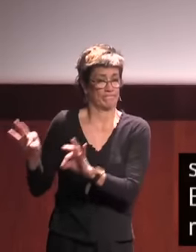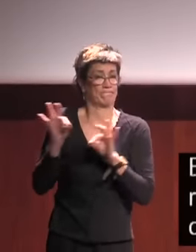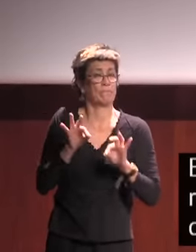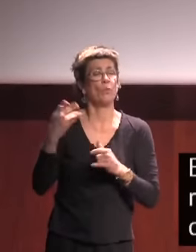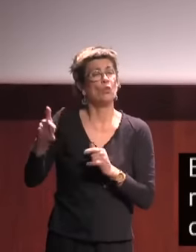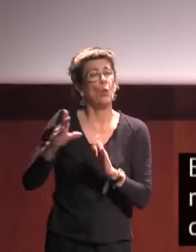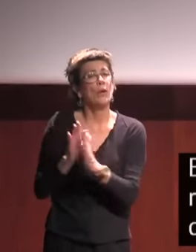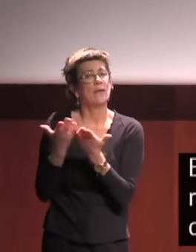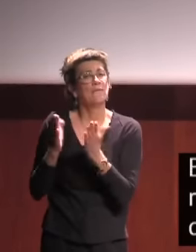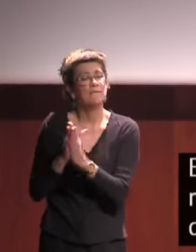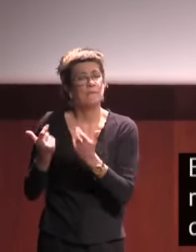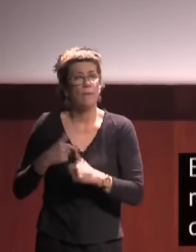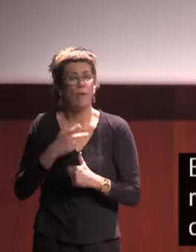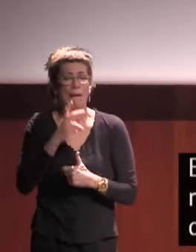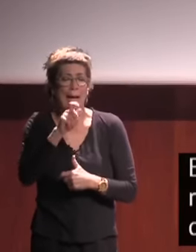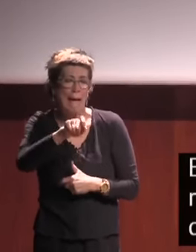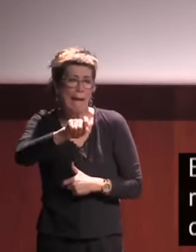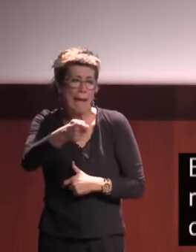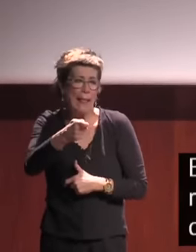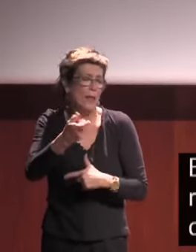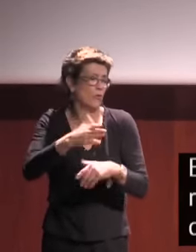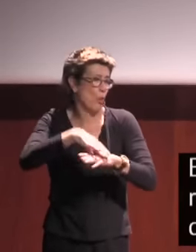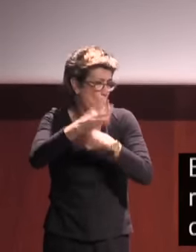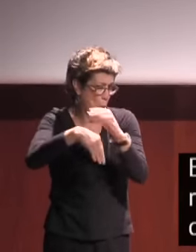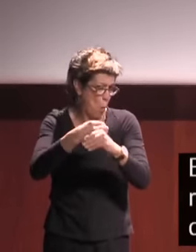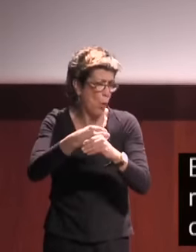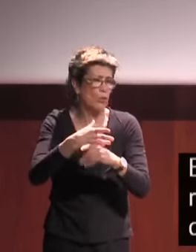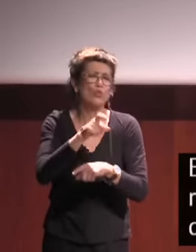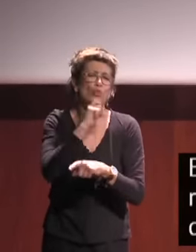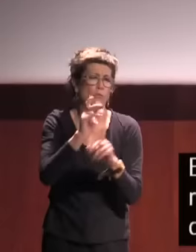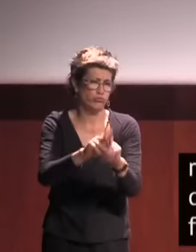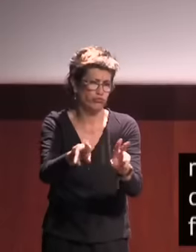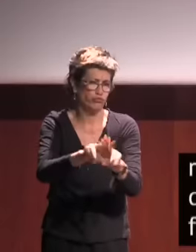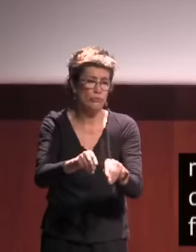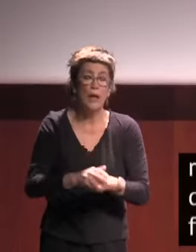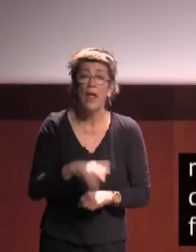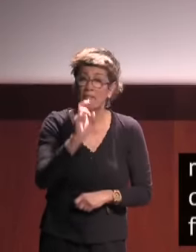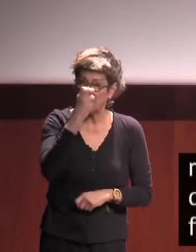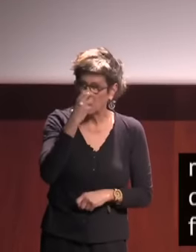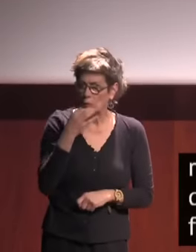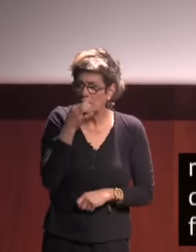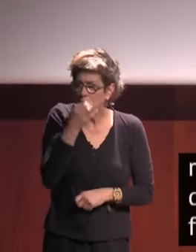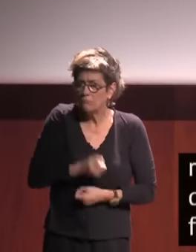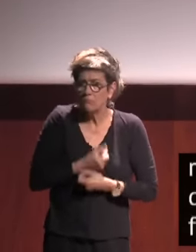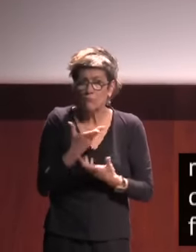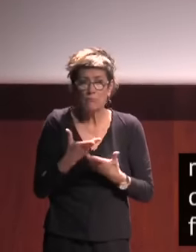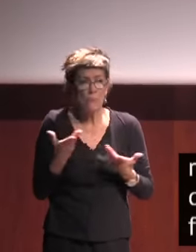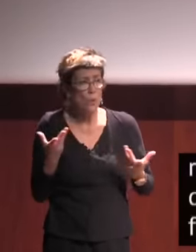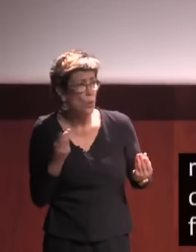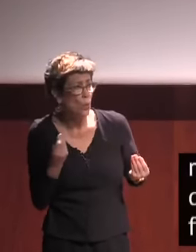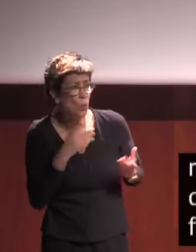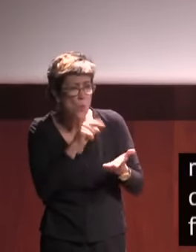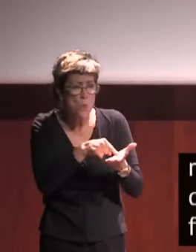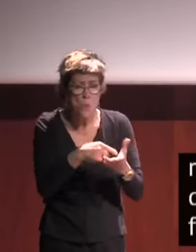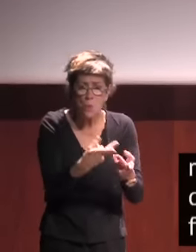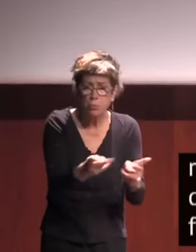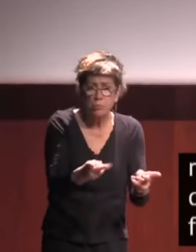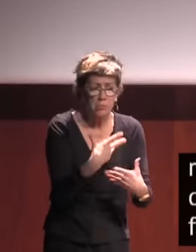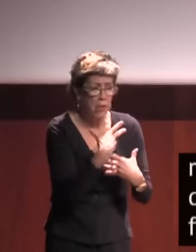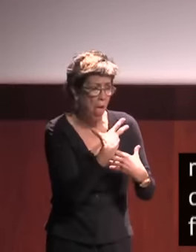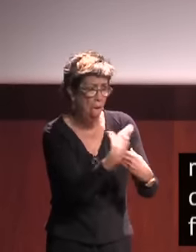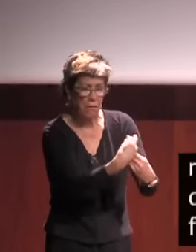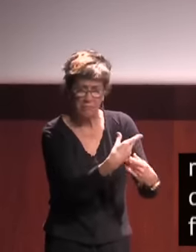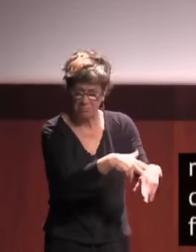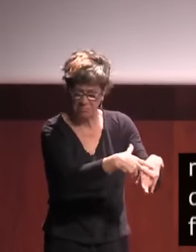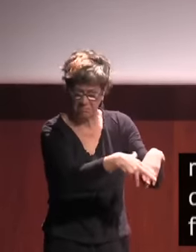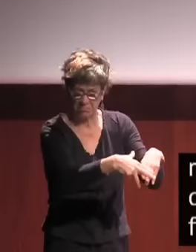son ouvrage « Une clé sur le monde », dont il va nous parler aujourd'hui, Victor écrit « Aucun lieu public ne nous accueillait